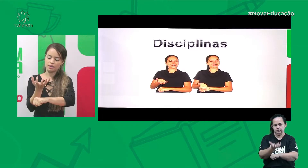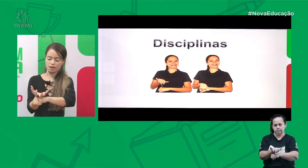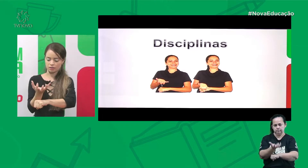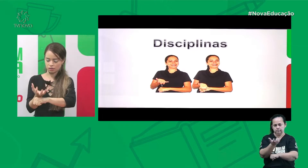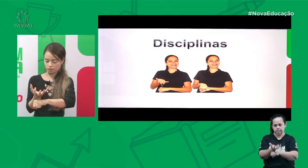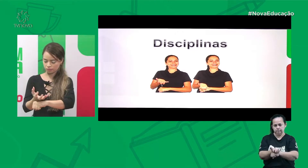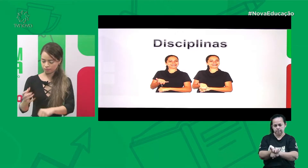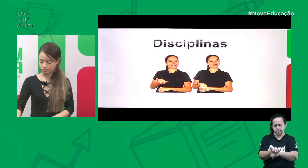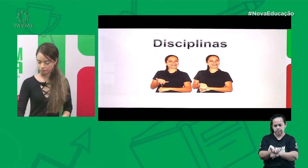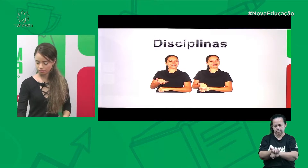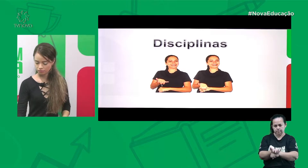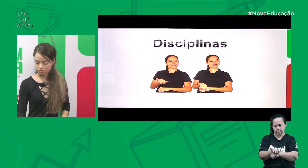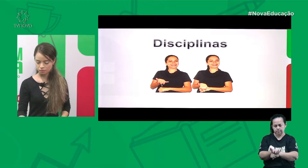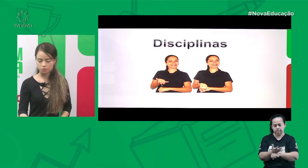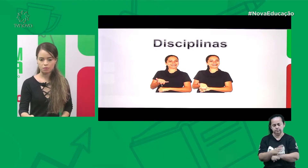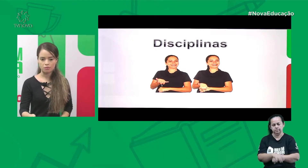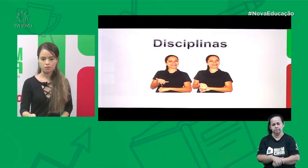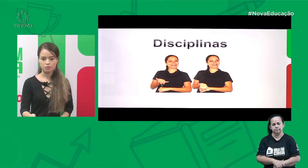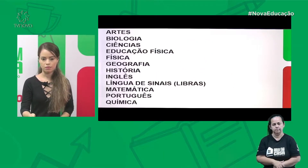Disciplinas.